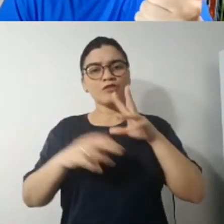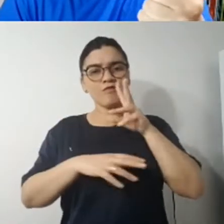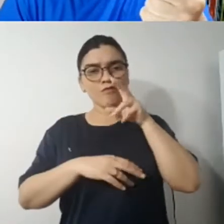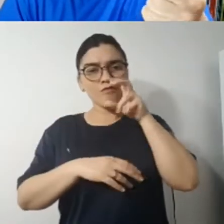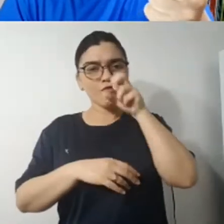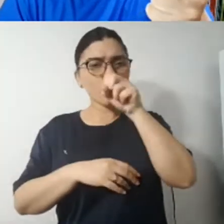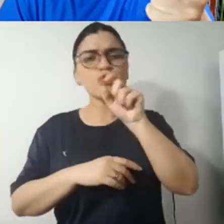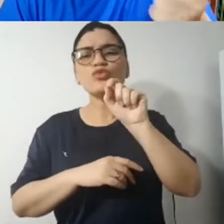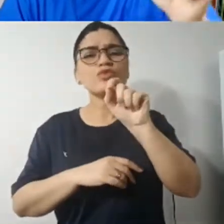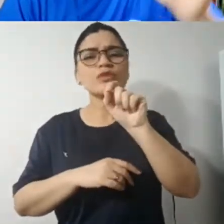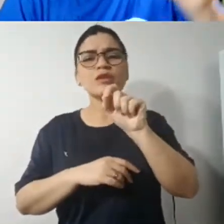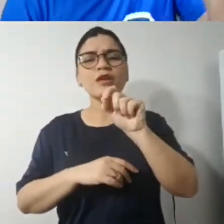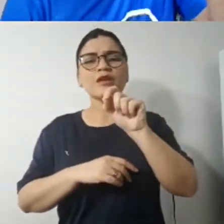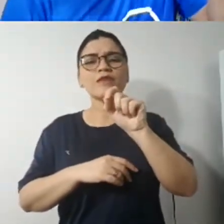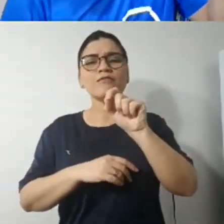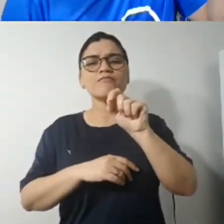paz.